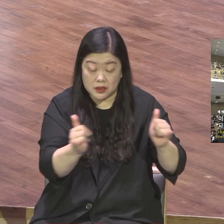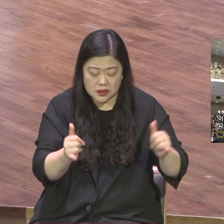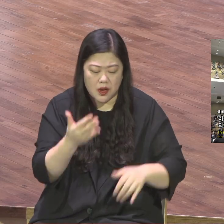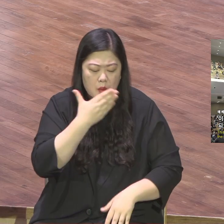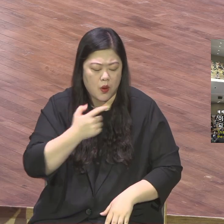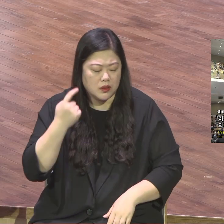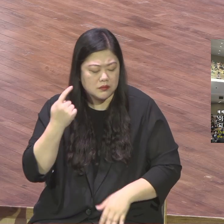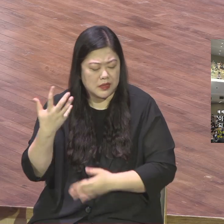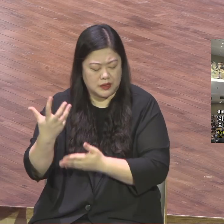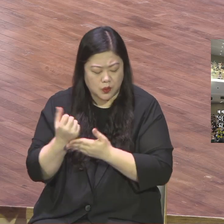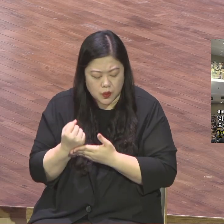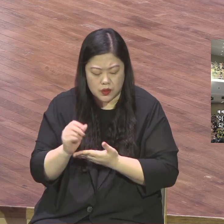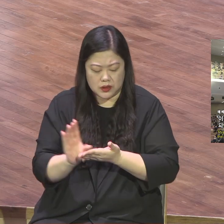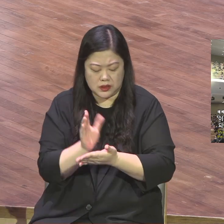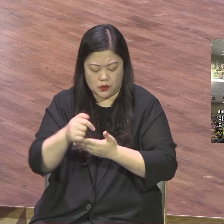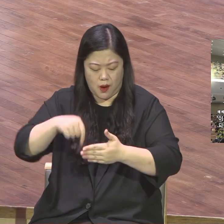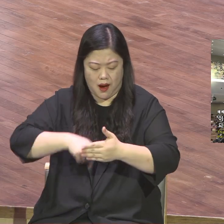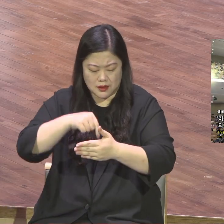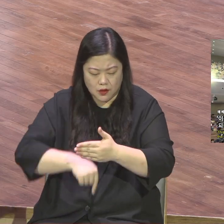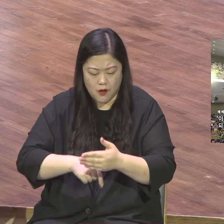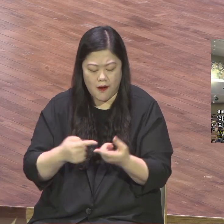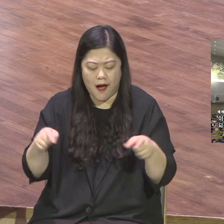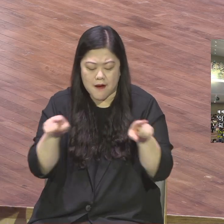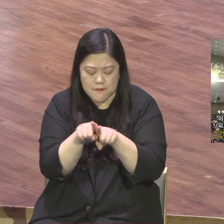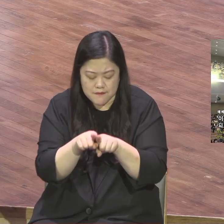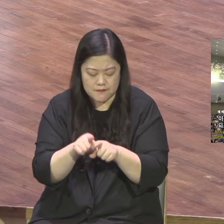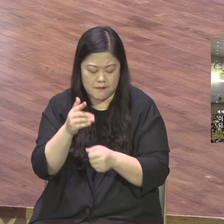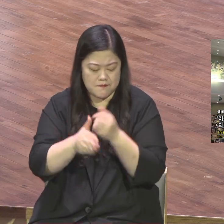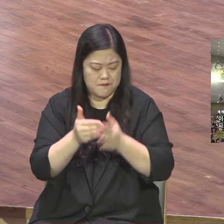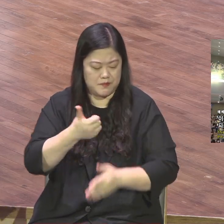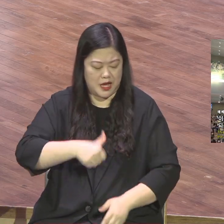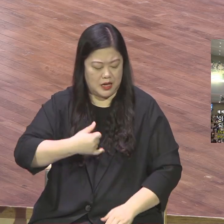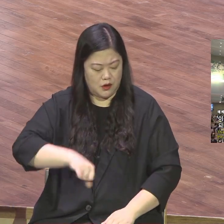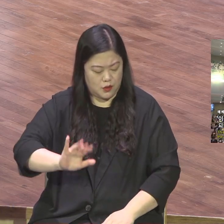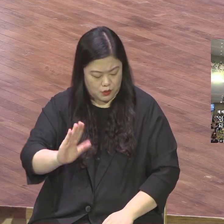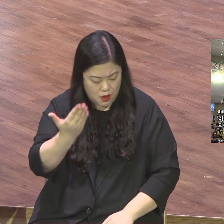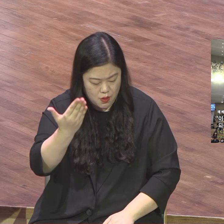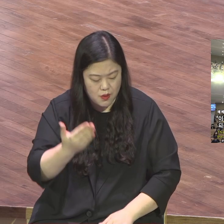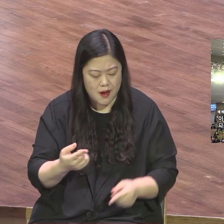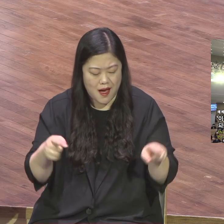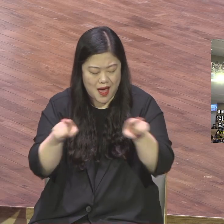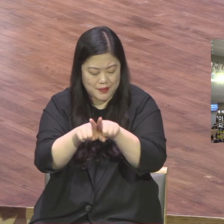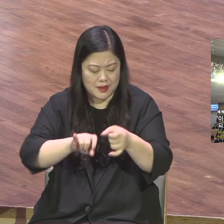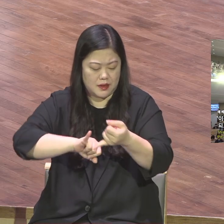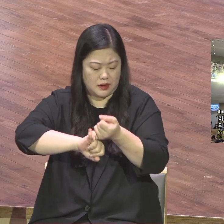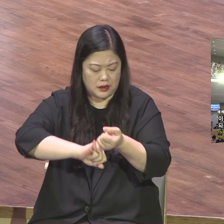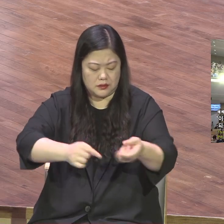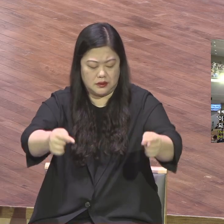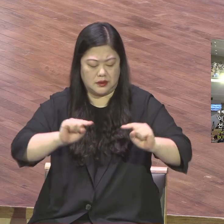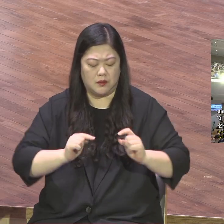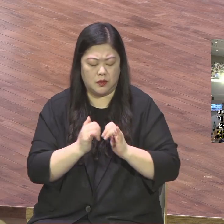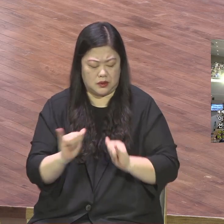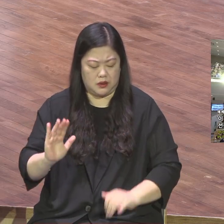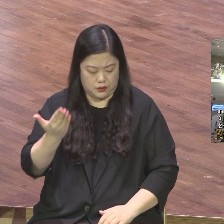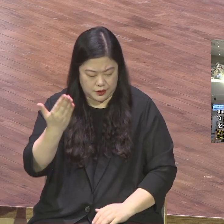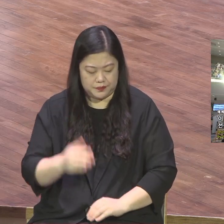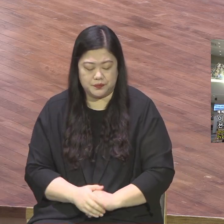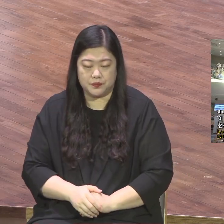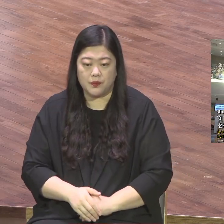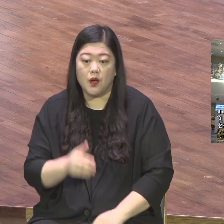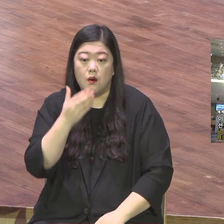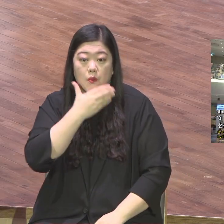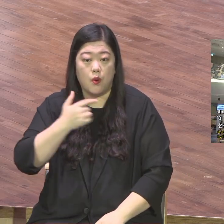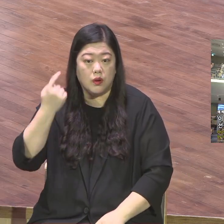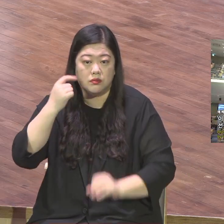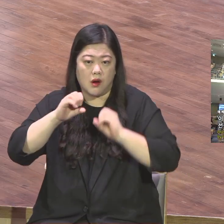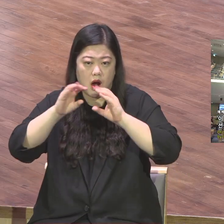예수 안에서 함께 상속자가 되고 함께 지체가 되고 함께 약속에 참여하는 자가 됨이라. 이